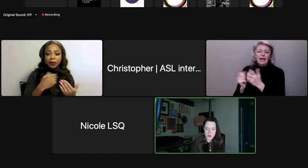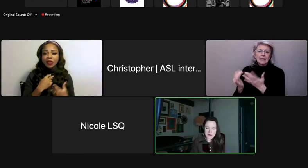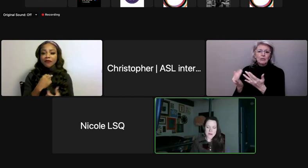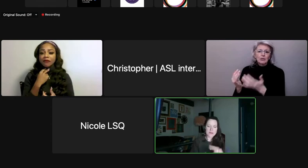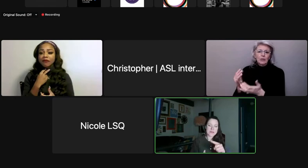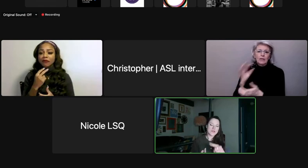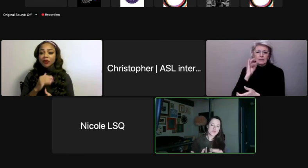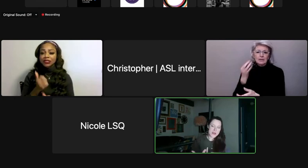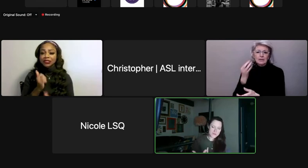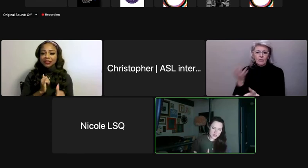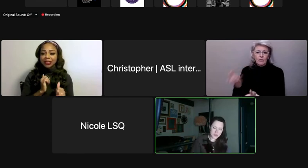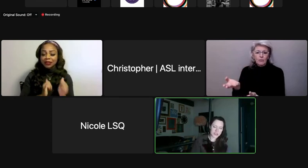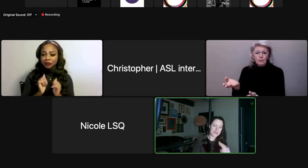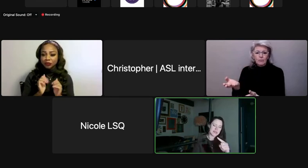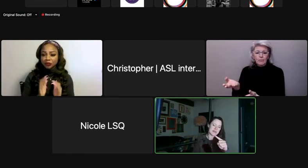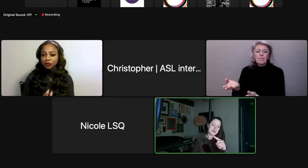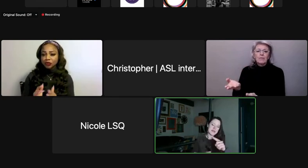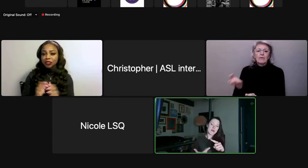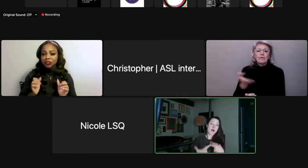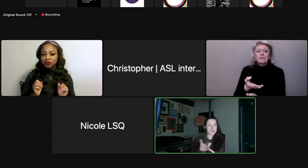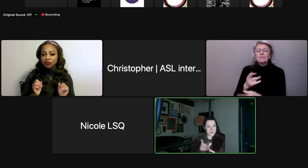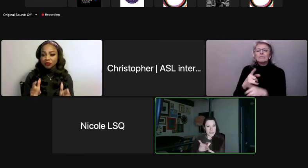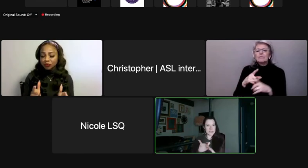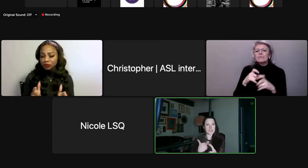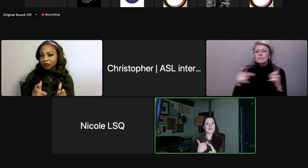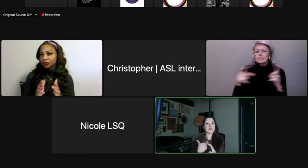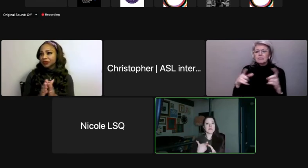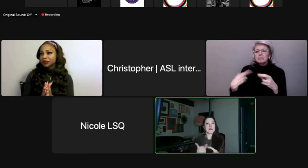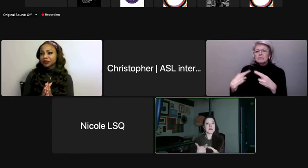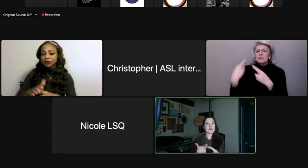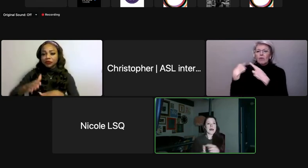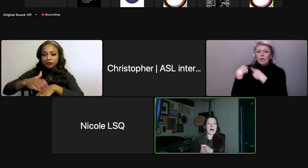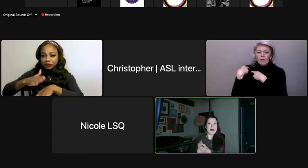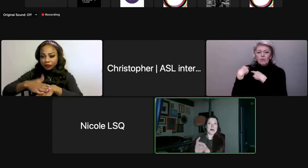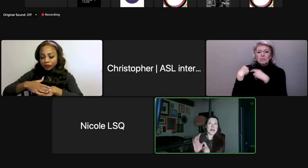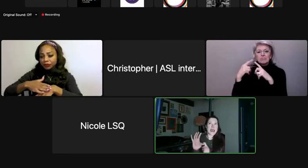alors évidemment il y a toutes sortes de rôles il y a